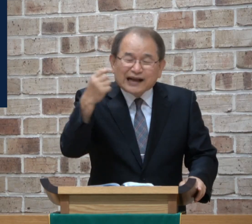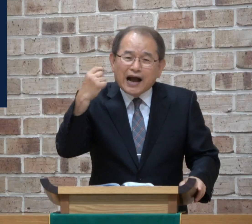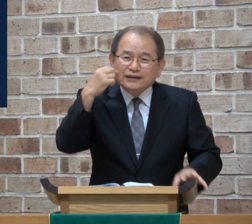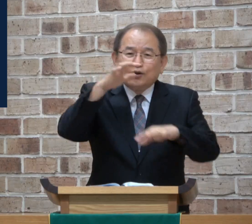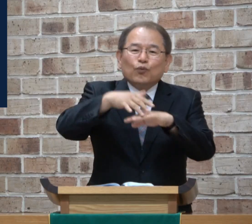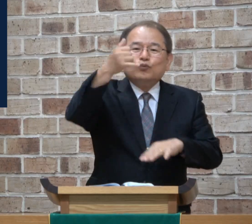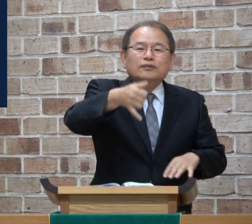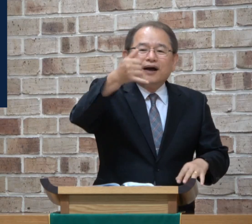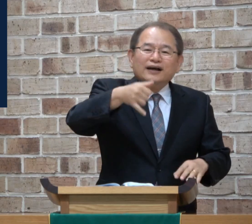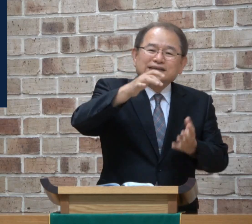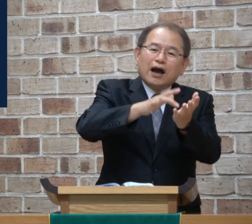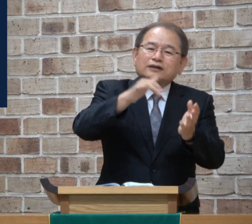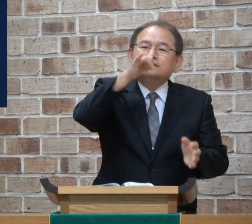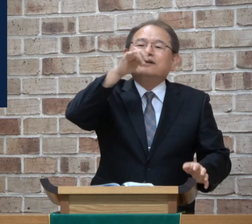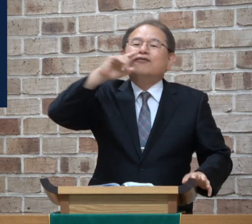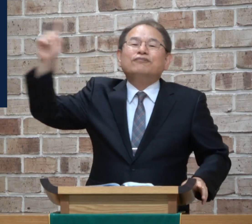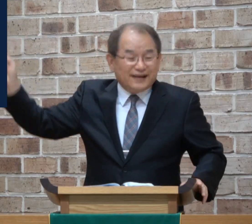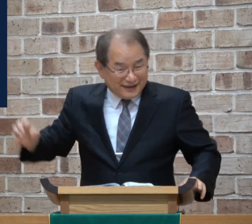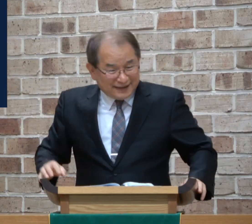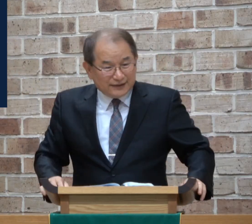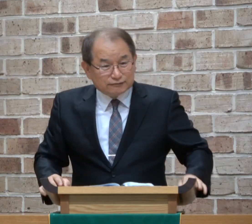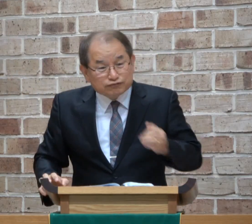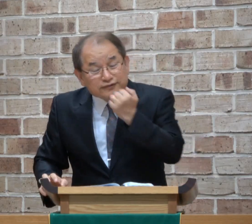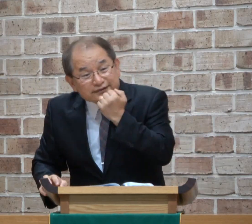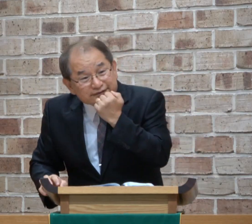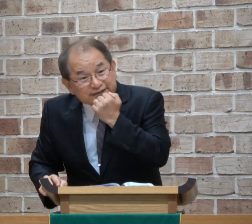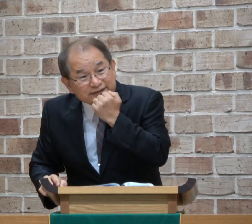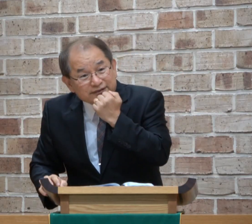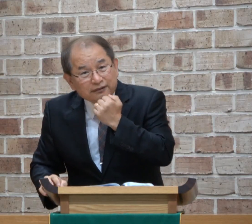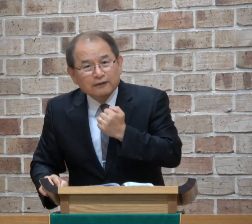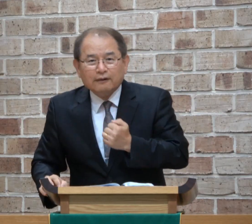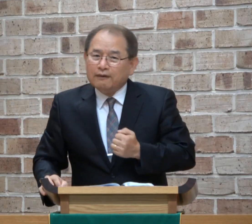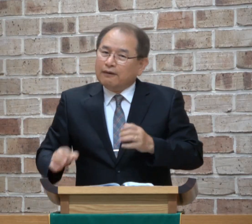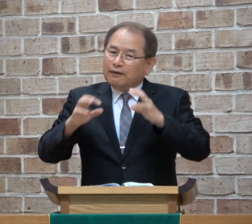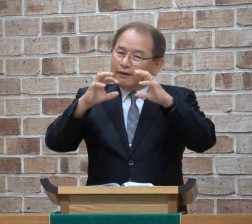가짜 씨앗과 가짜 농약까지 모두가 가짜인 것입니다.